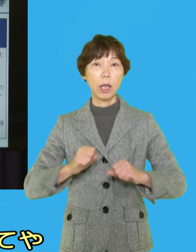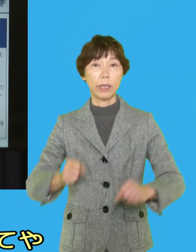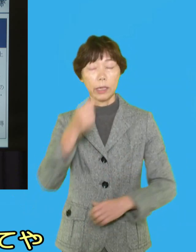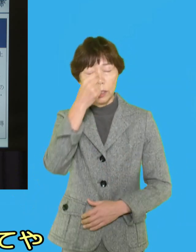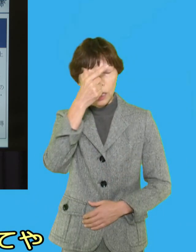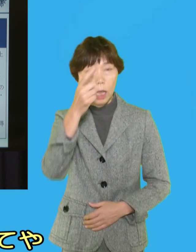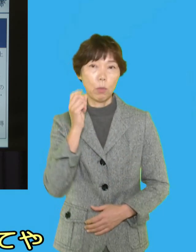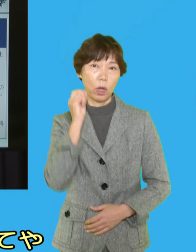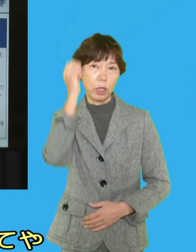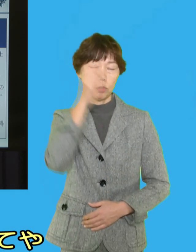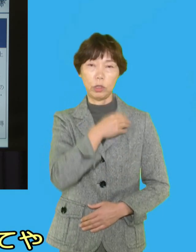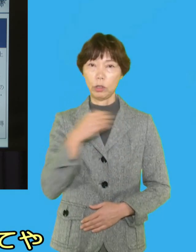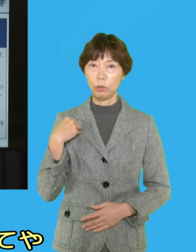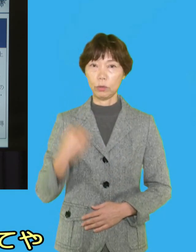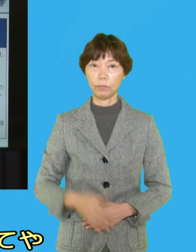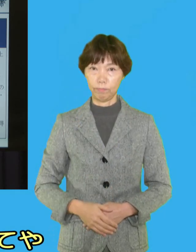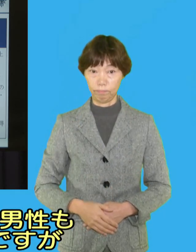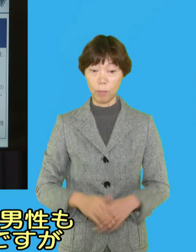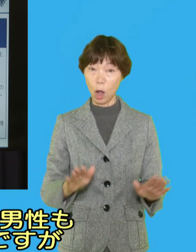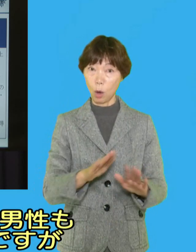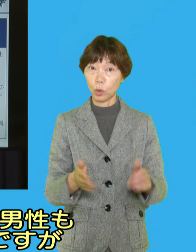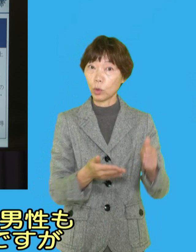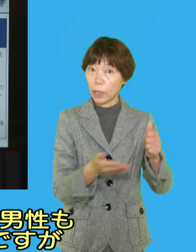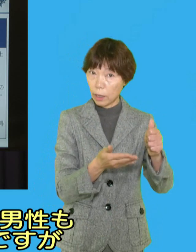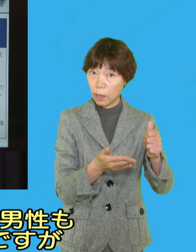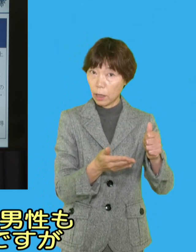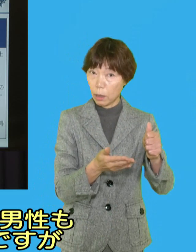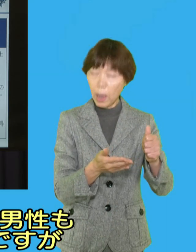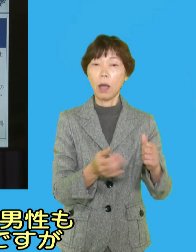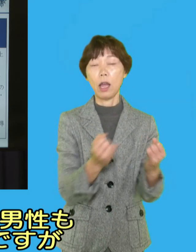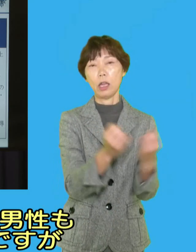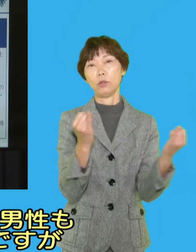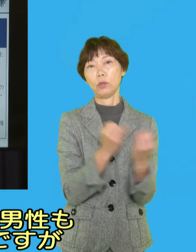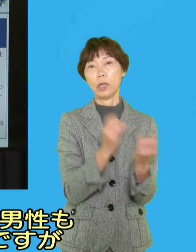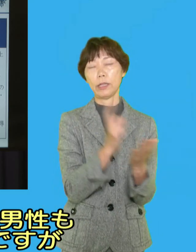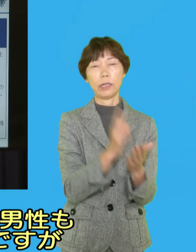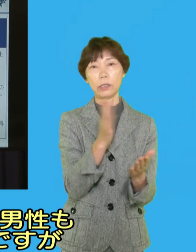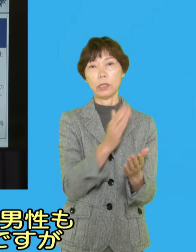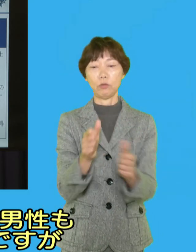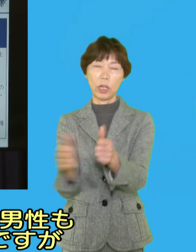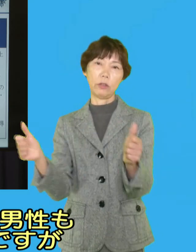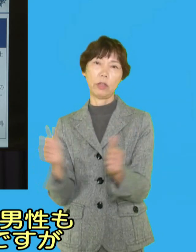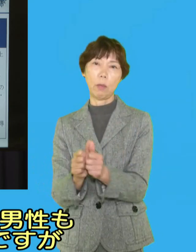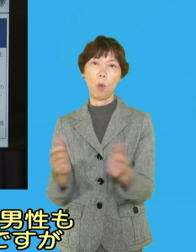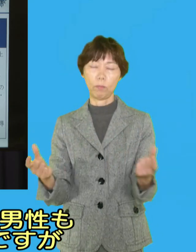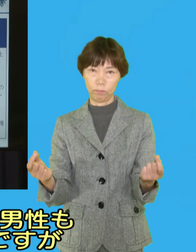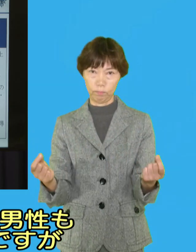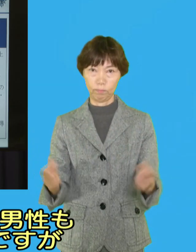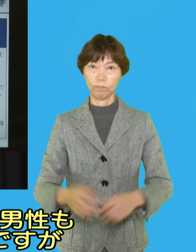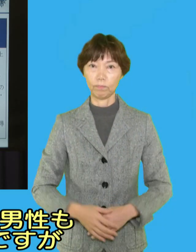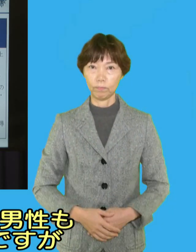方で例えば子育てや、まあ、それはもちろん女性だけじゃなくて男性もどんどんとやっていくんですが、